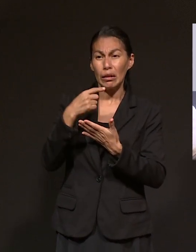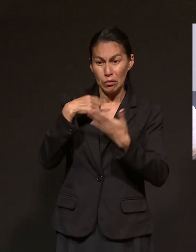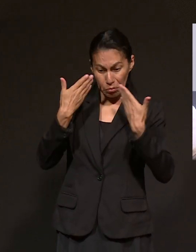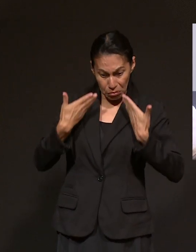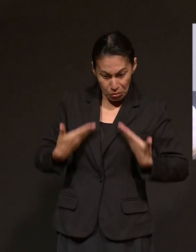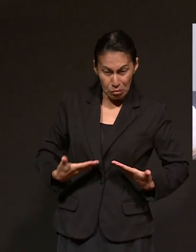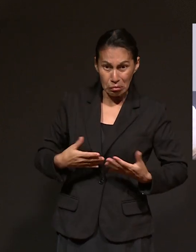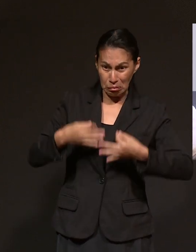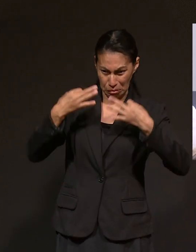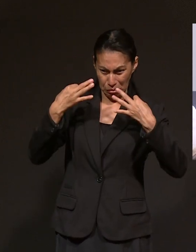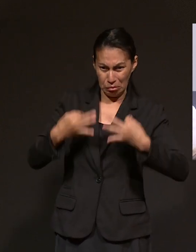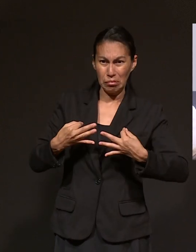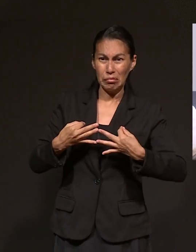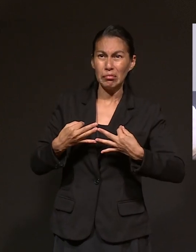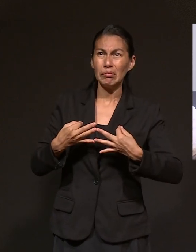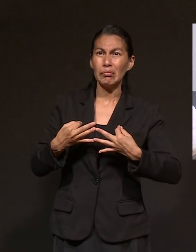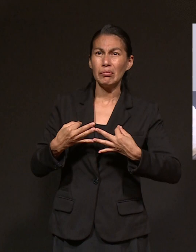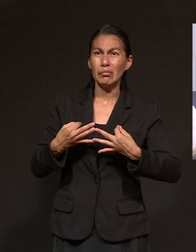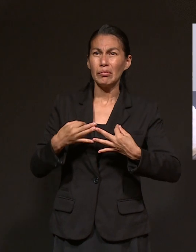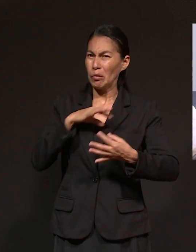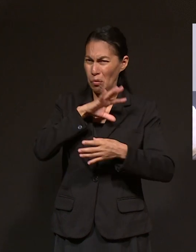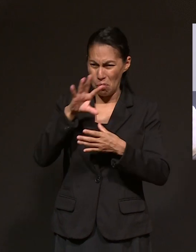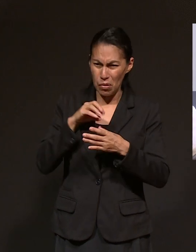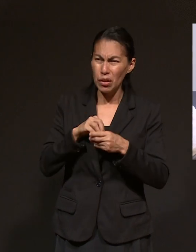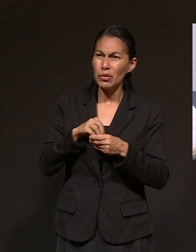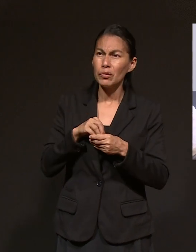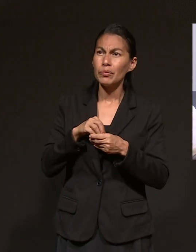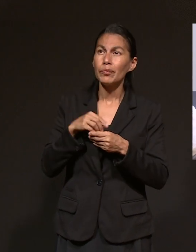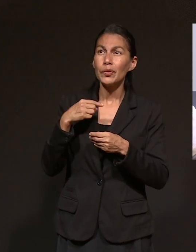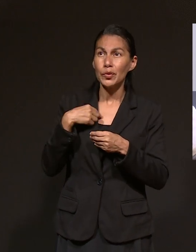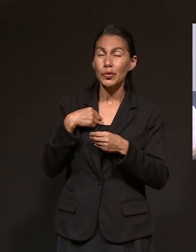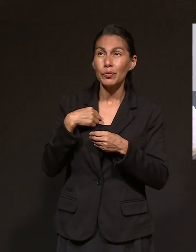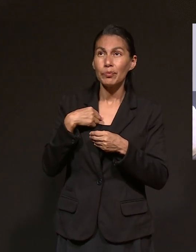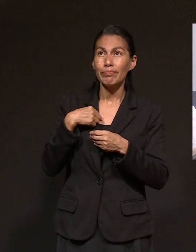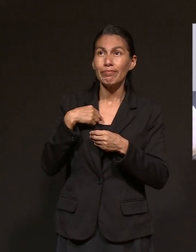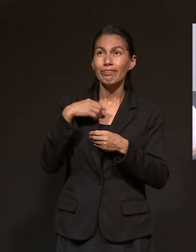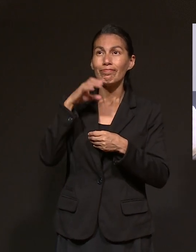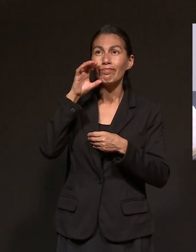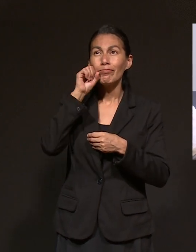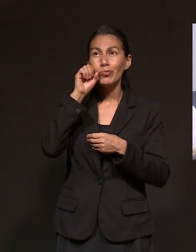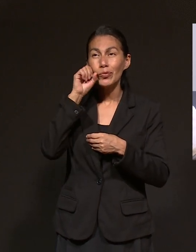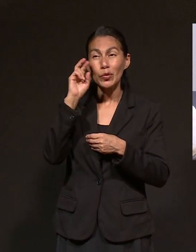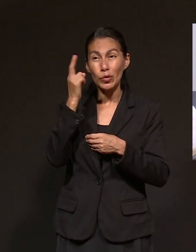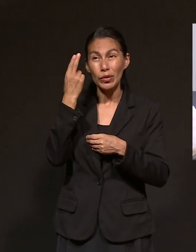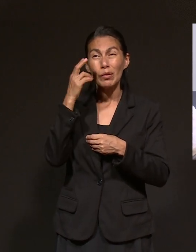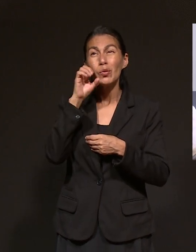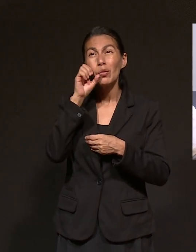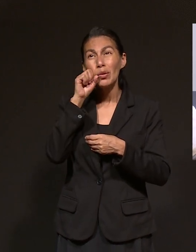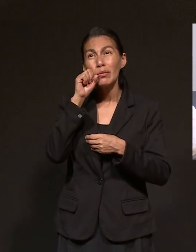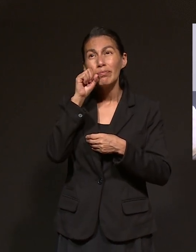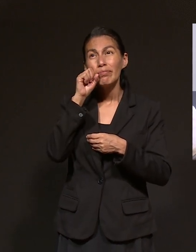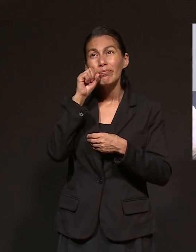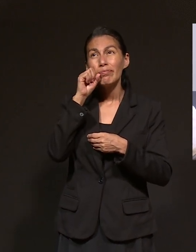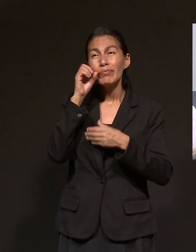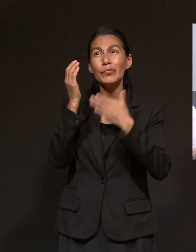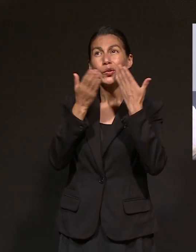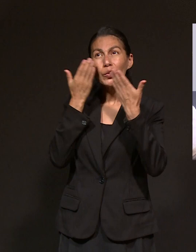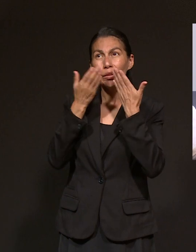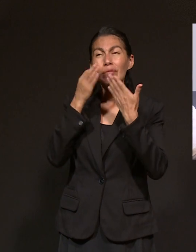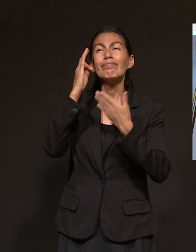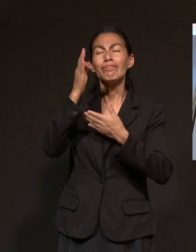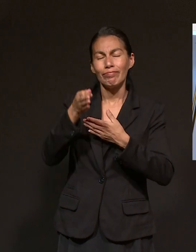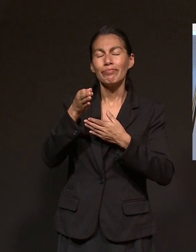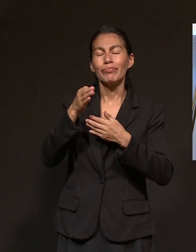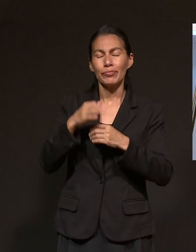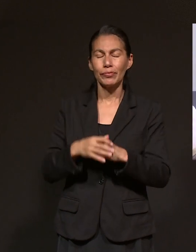ayudas a recuperarme al 100%, me voy a estudiar a Montemorelos. ¿La prepa?